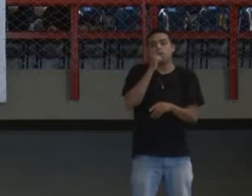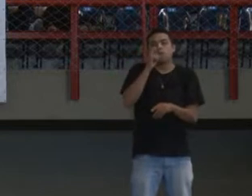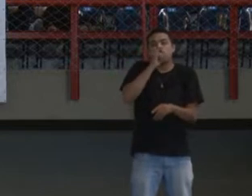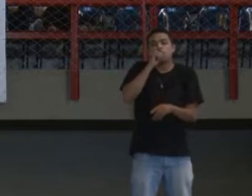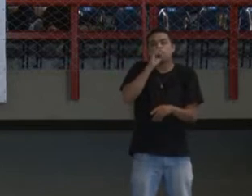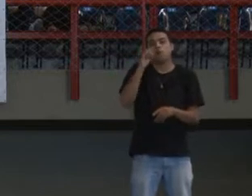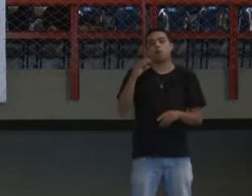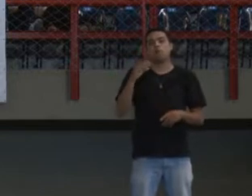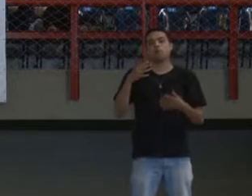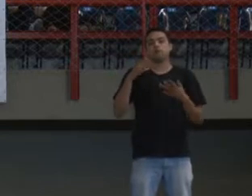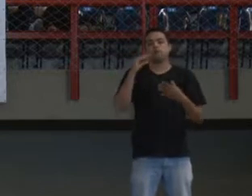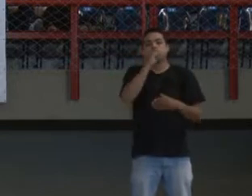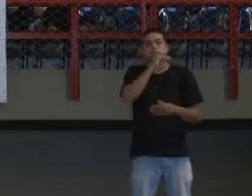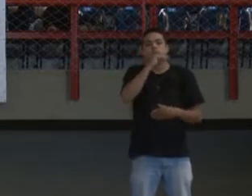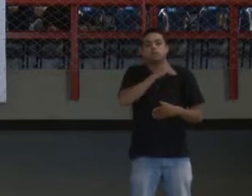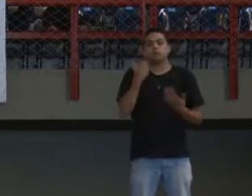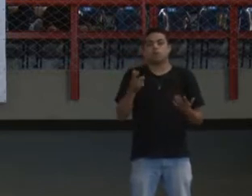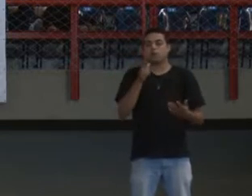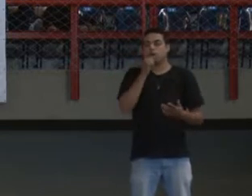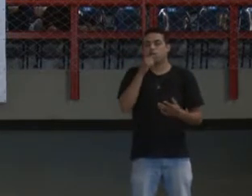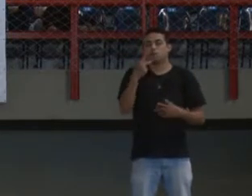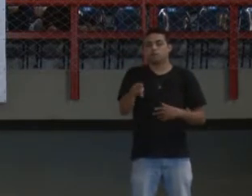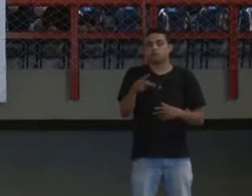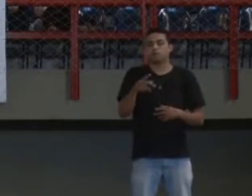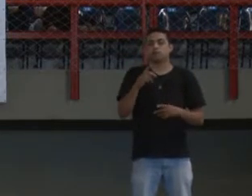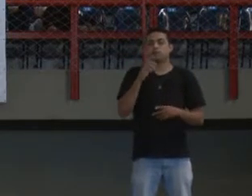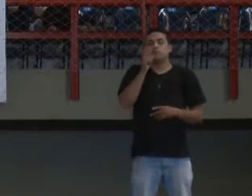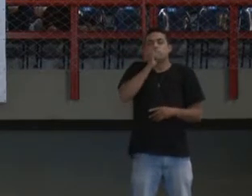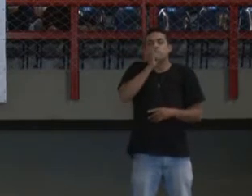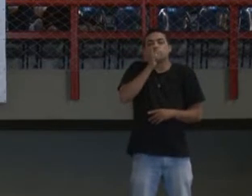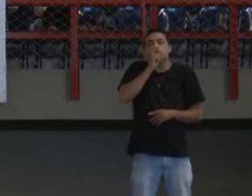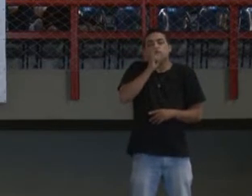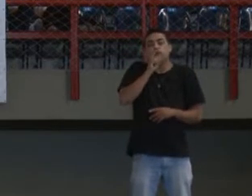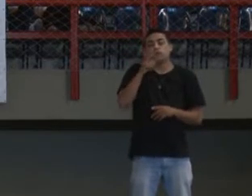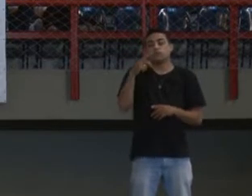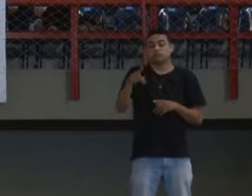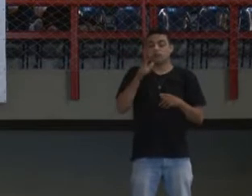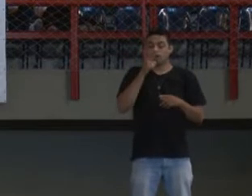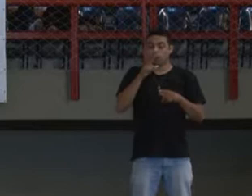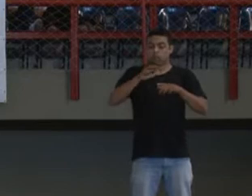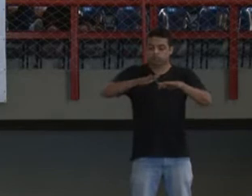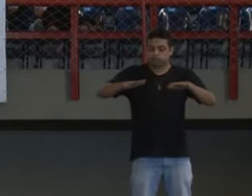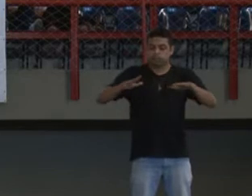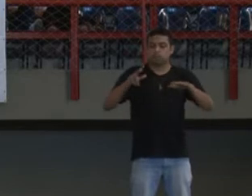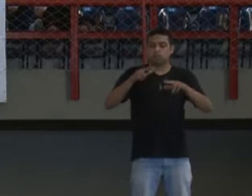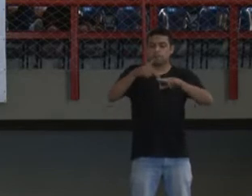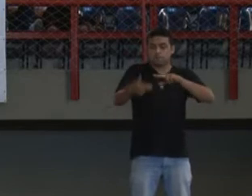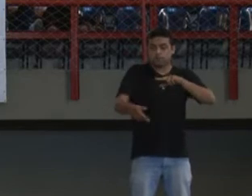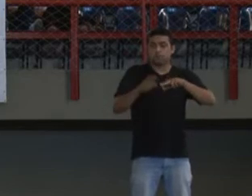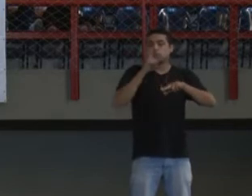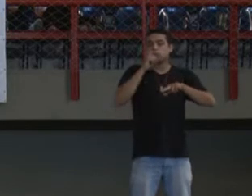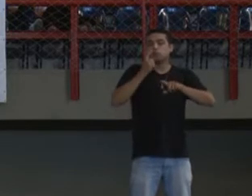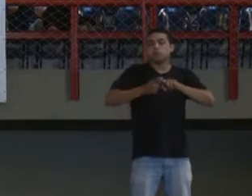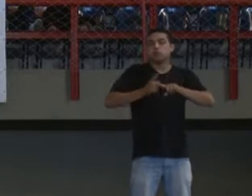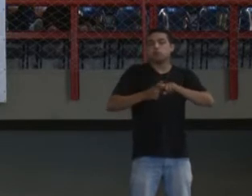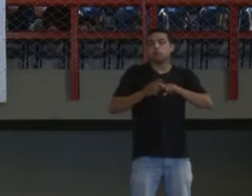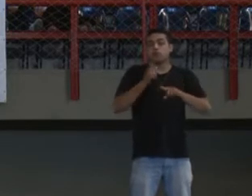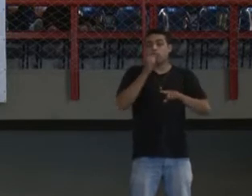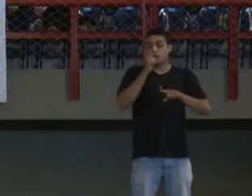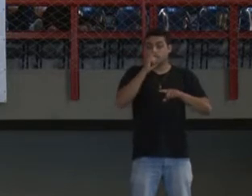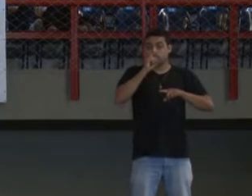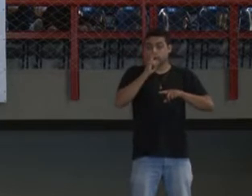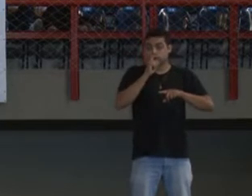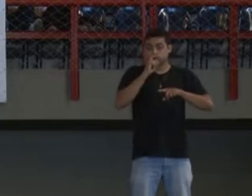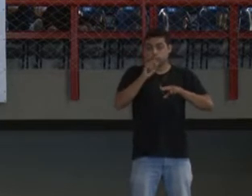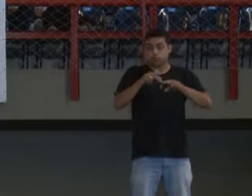estar morna? Hein? Bem geladinha. Não é isso? Pessoal, a água da